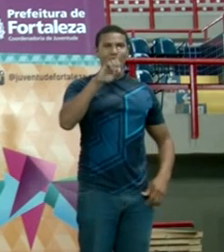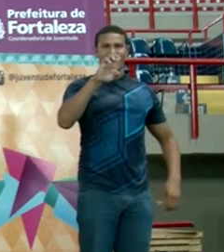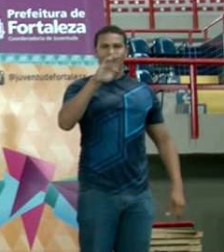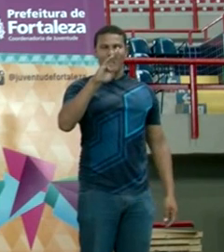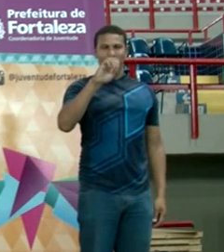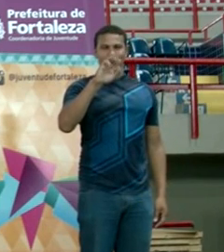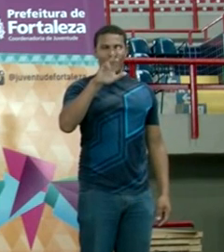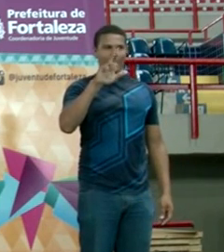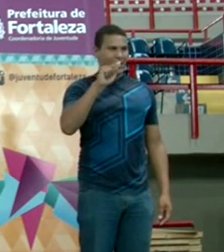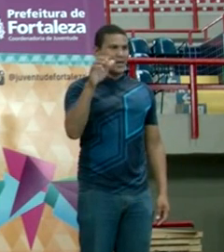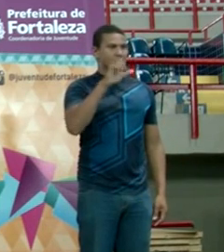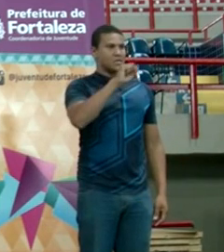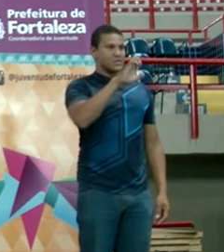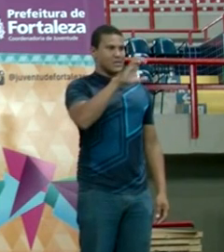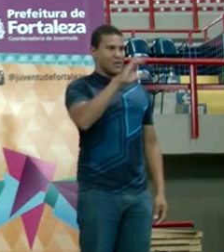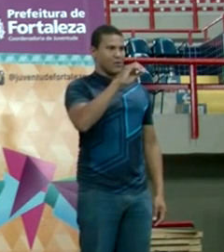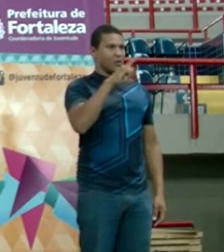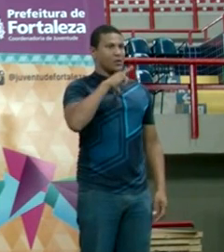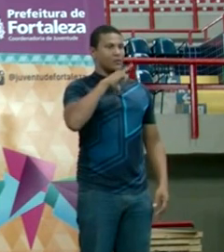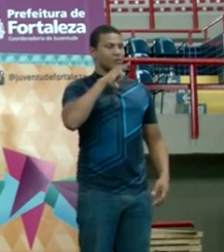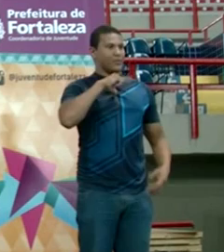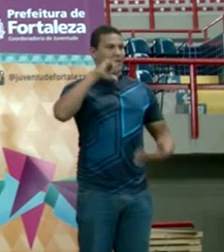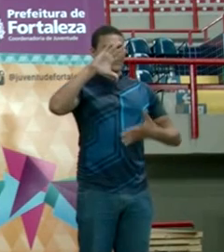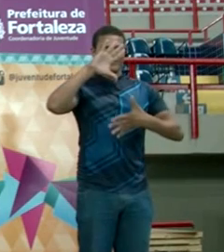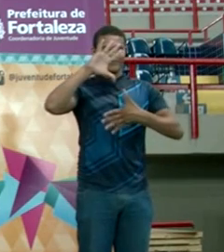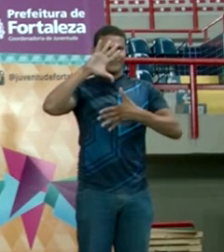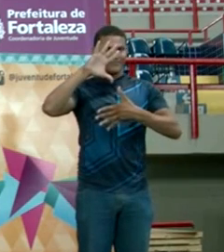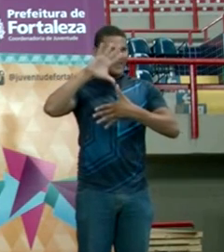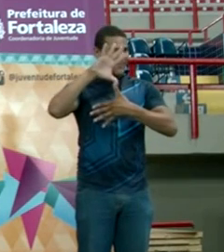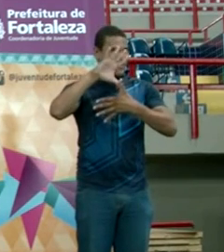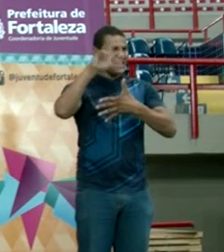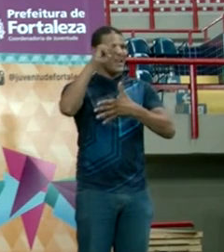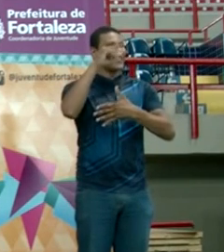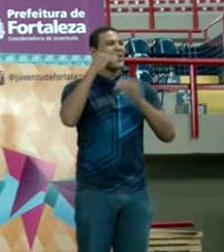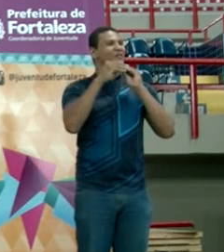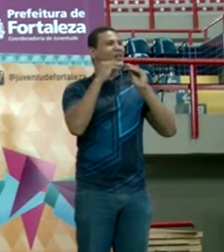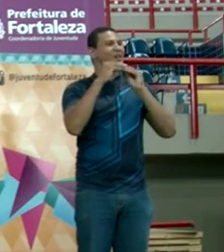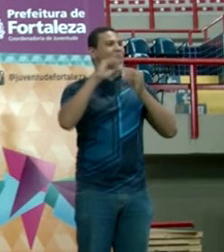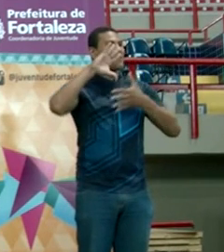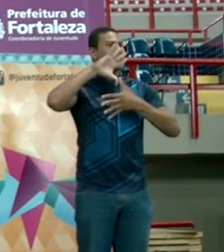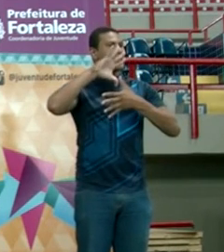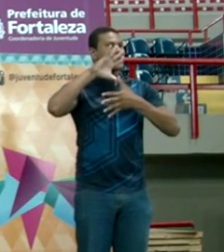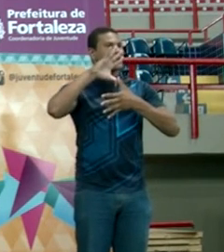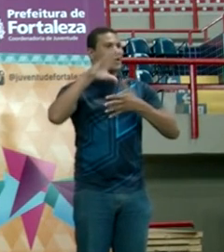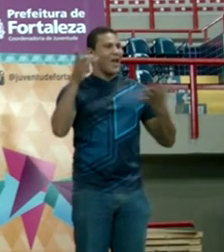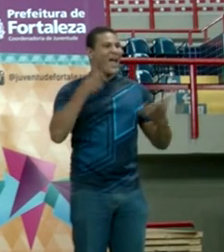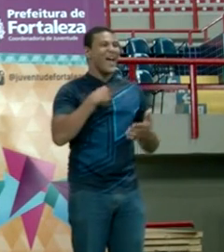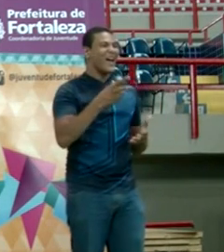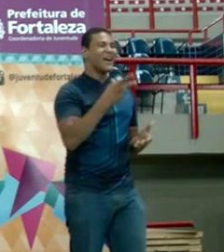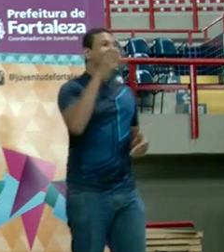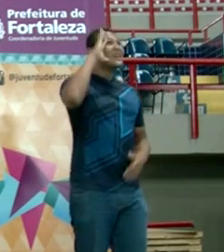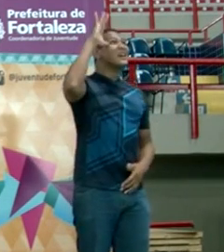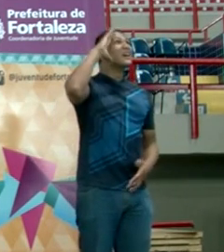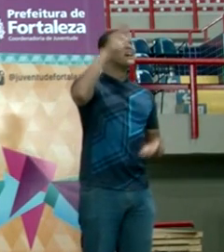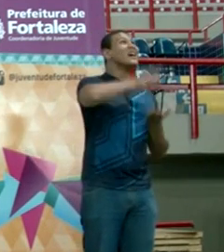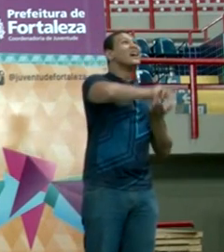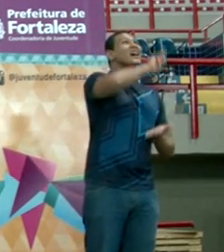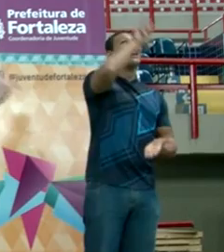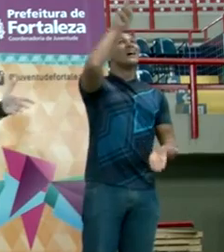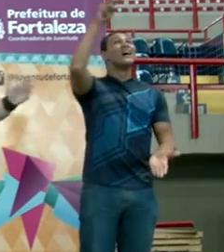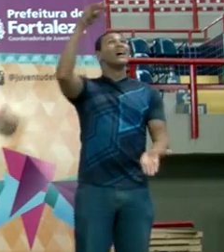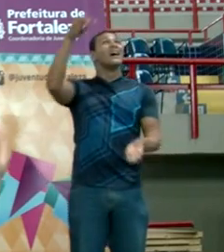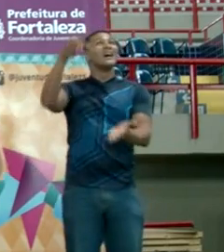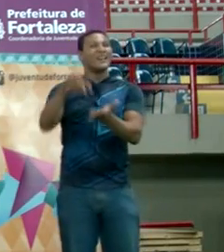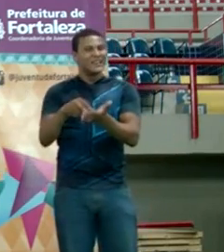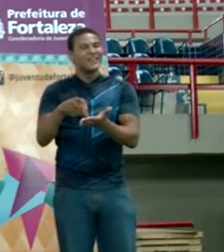uma novela chamada América, que o sonho dela era morar no país de primeiro mundo. Ela já estava. Faltou o quê? Assistir